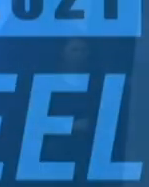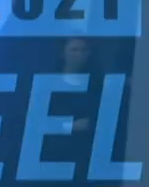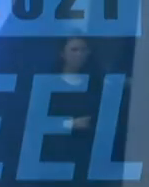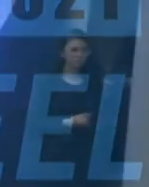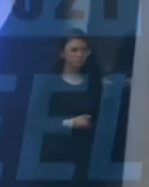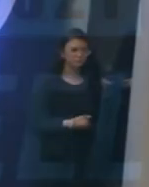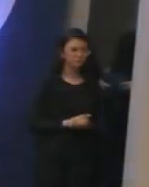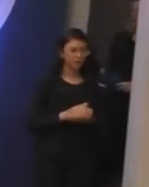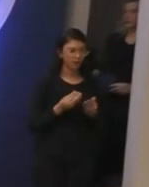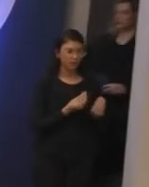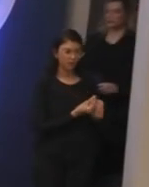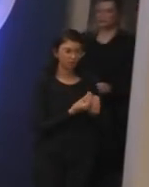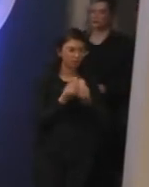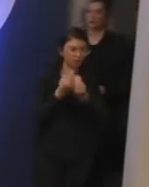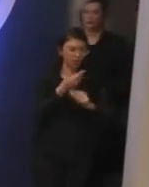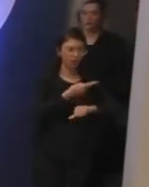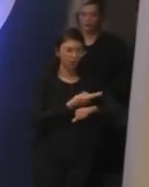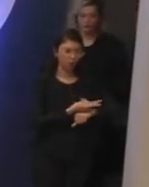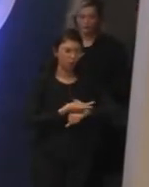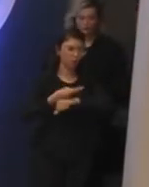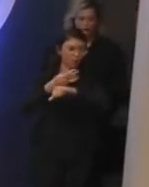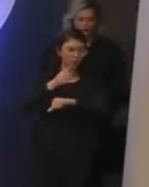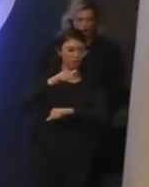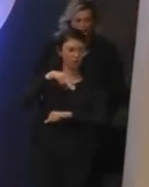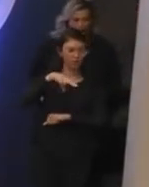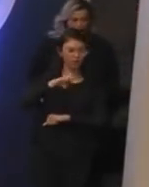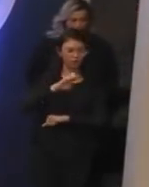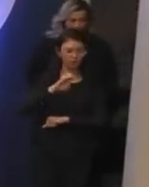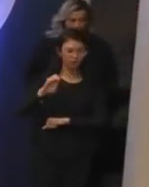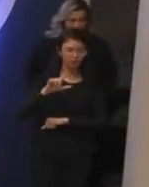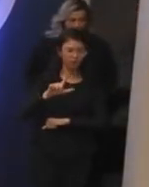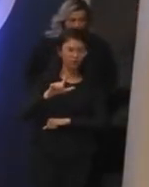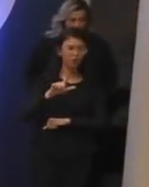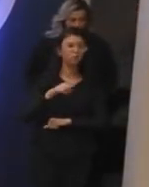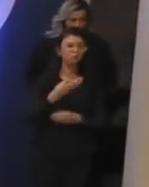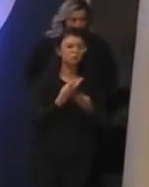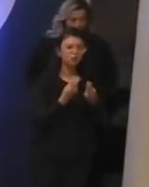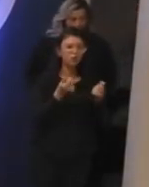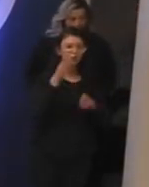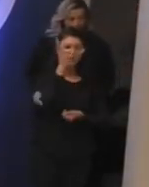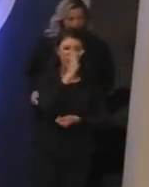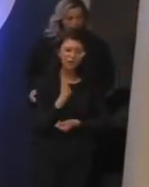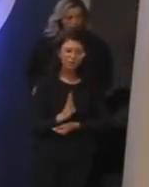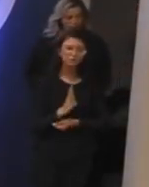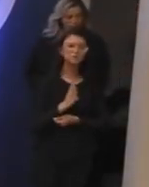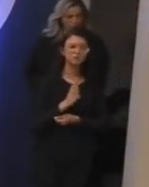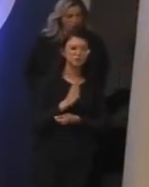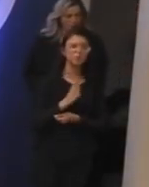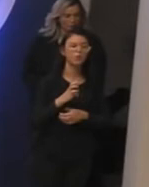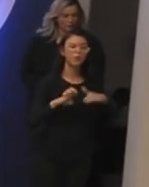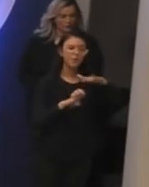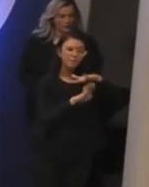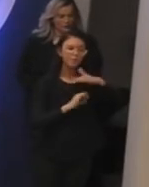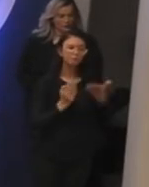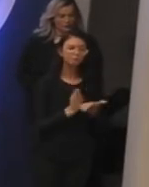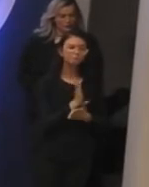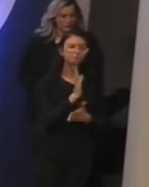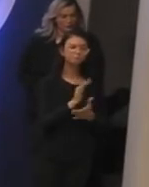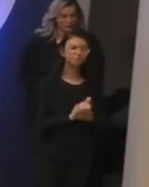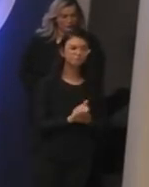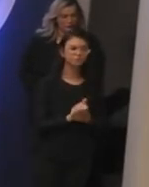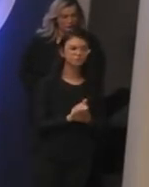E para entrega do Prêmio ANEEL de Qualidade Brasil Permissionárias, convidamos o diretor da ANEEL